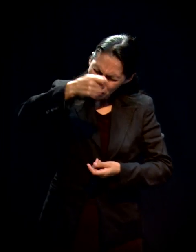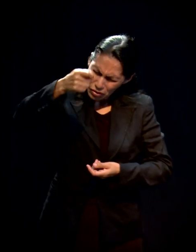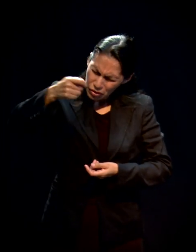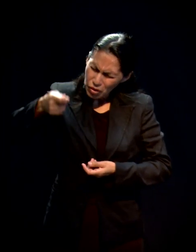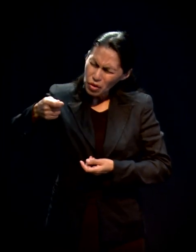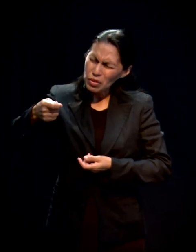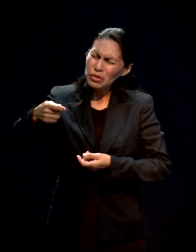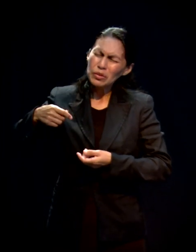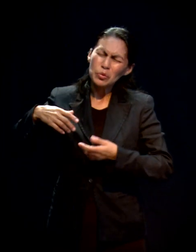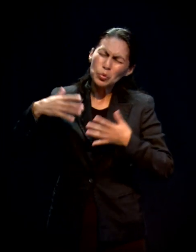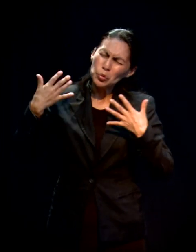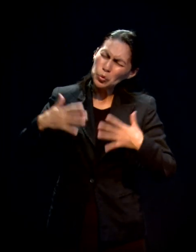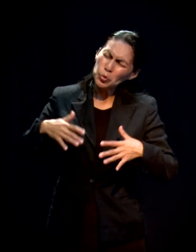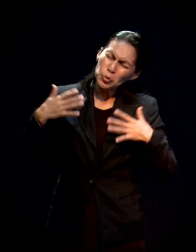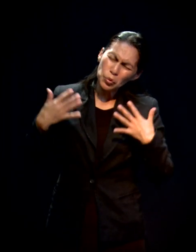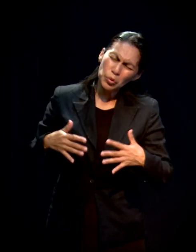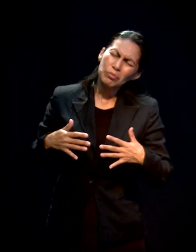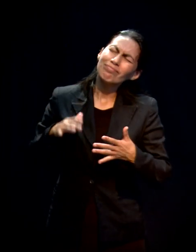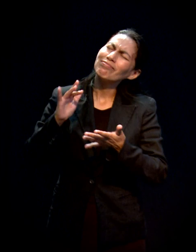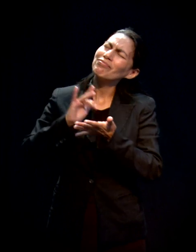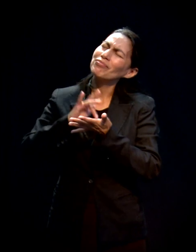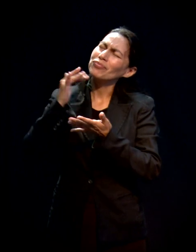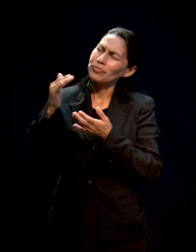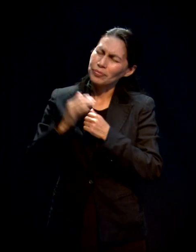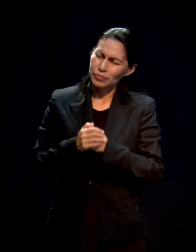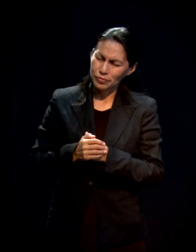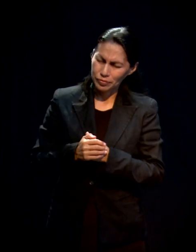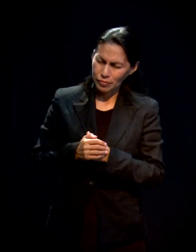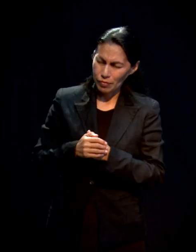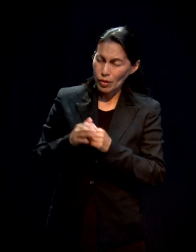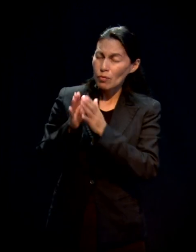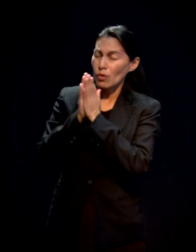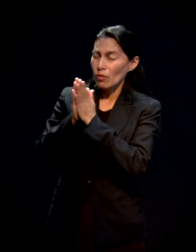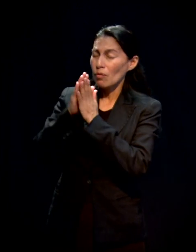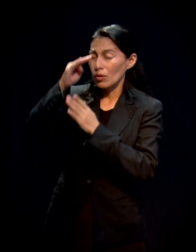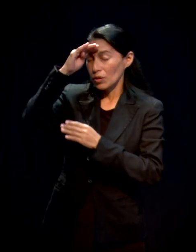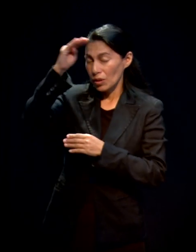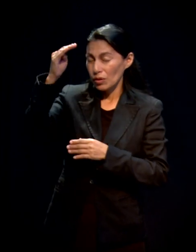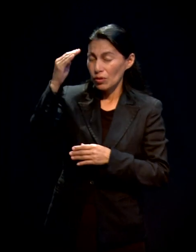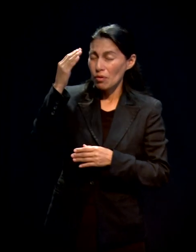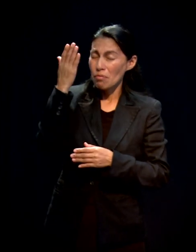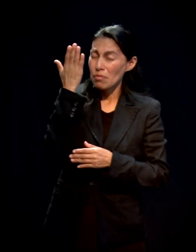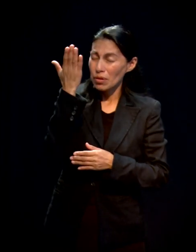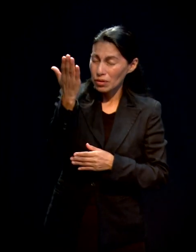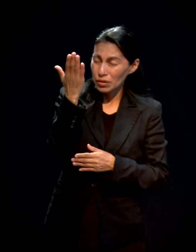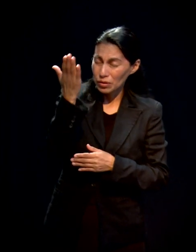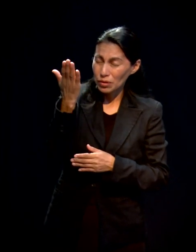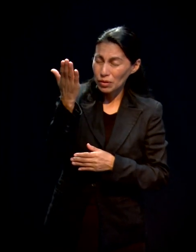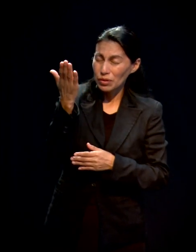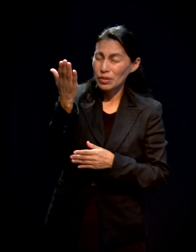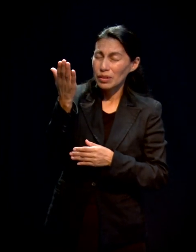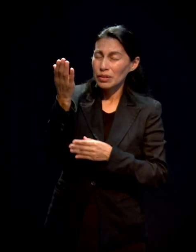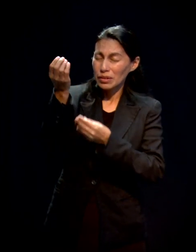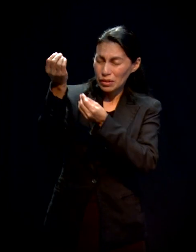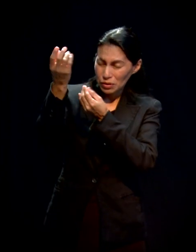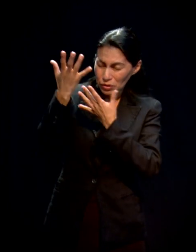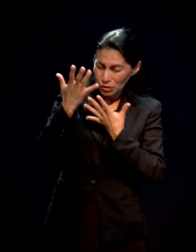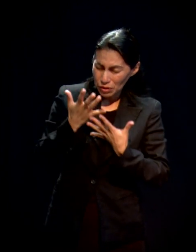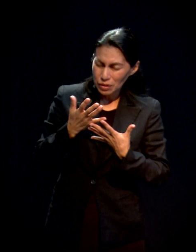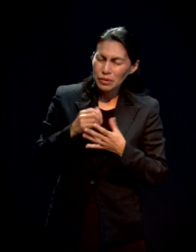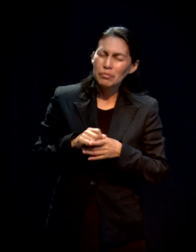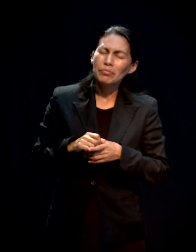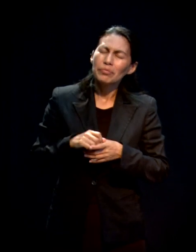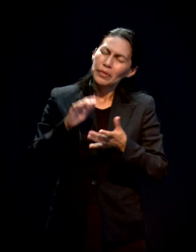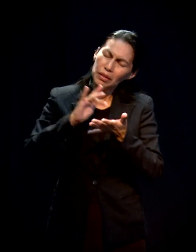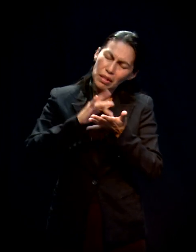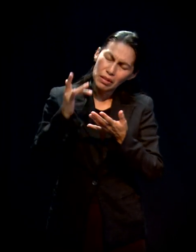nuestras vidas mi dios te pido por cada una de las peticiones que tiene cada uno de esas personas que están oyendo esta